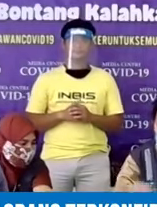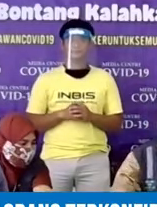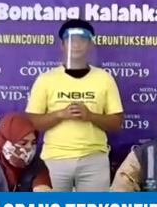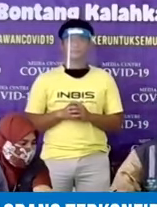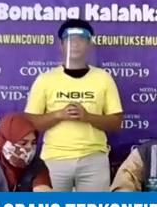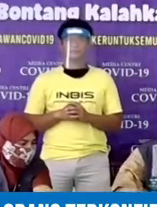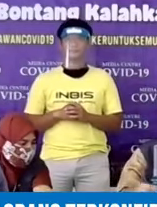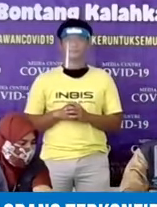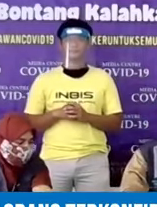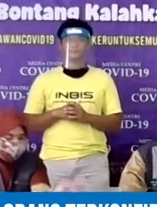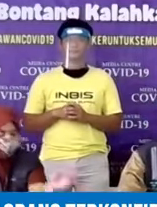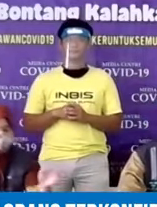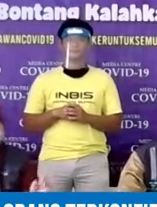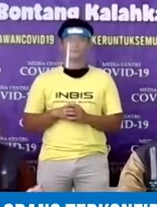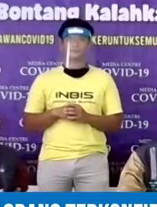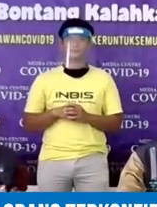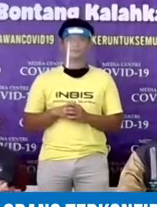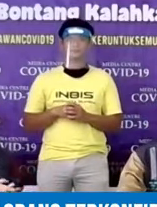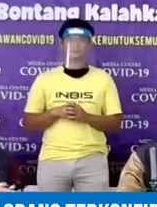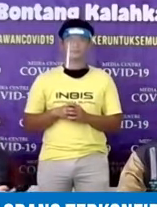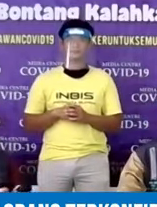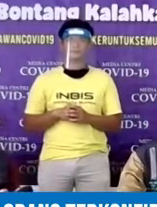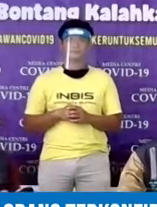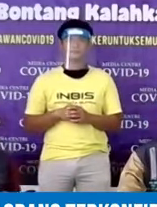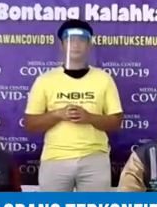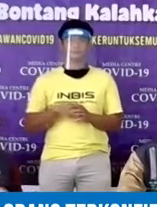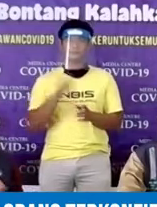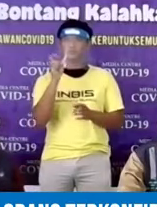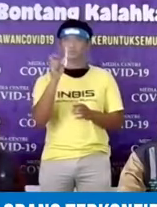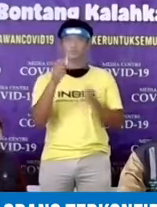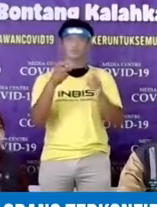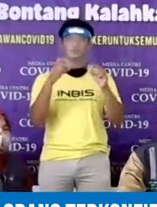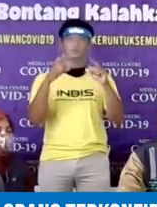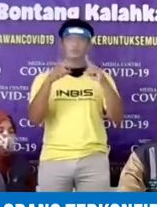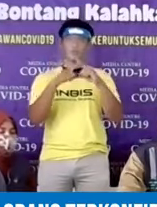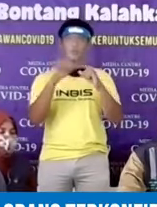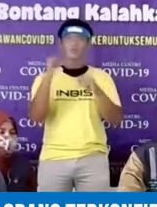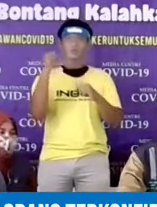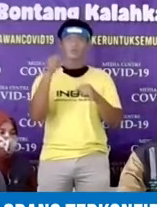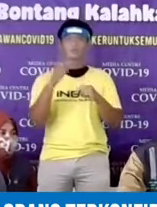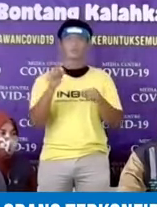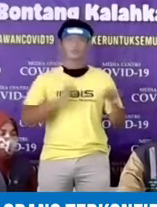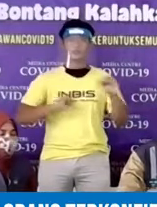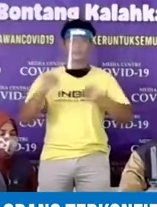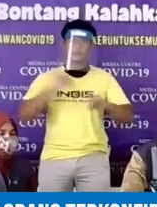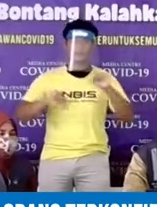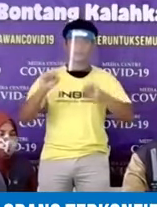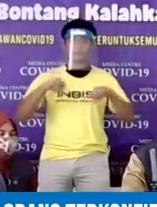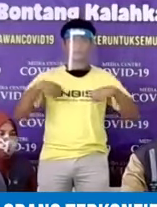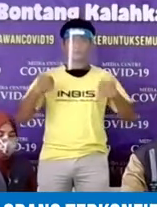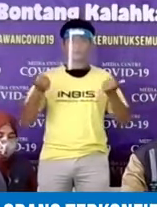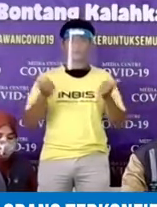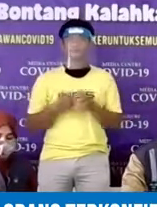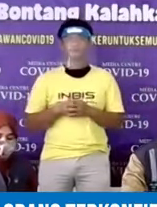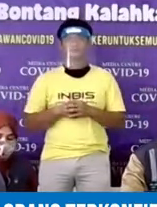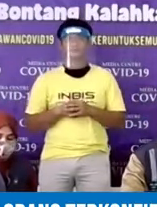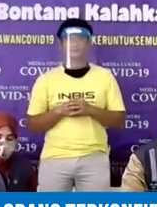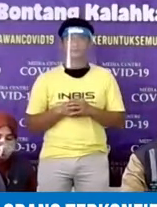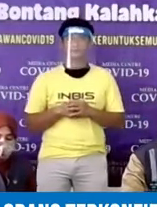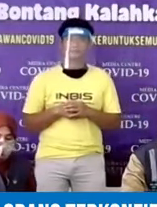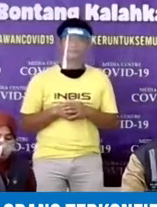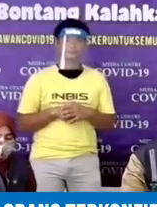yang fasilitas kesehatan pak apakah ada treatment khusus pak untuk fasilitas